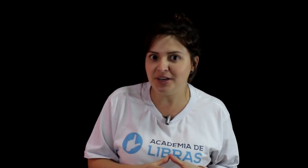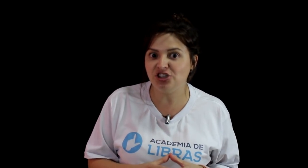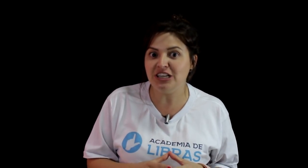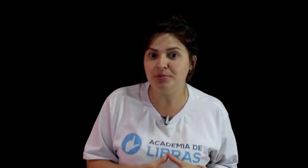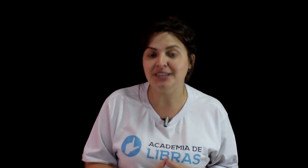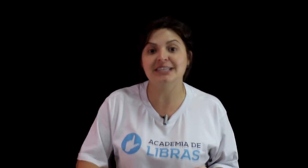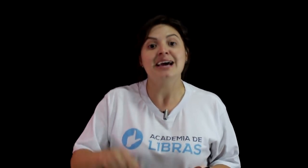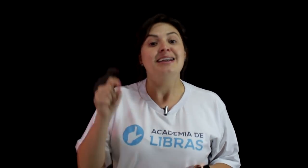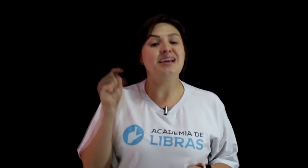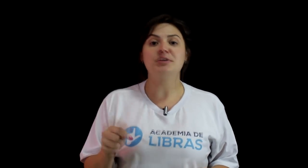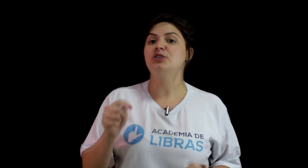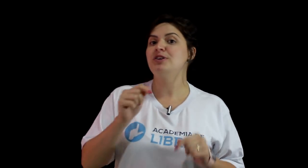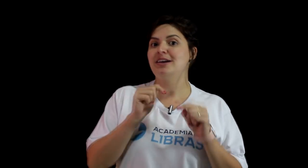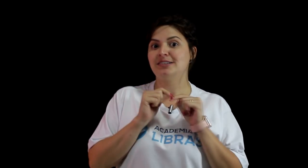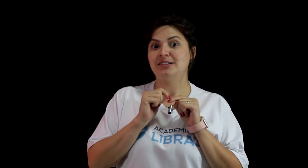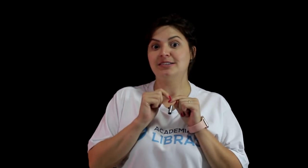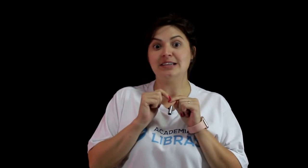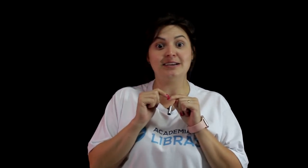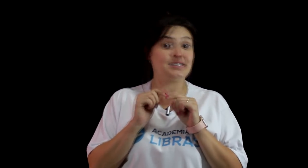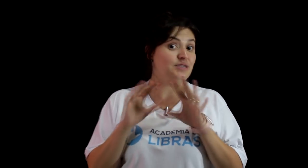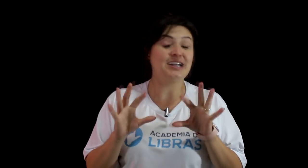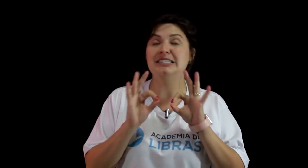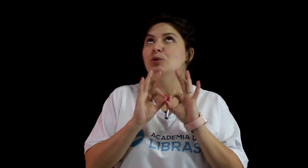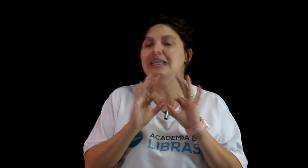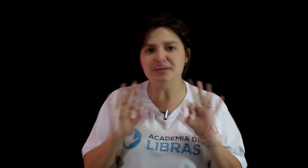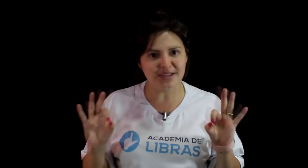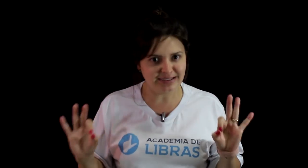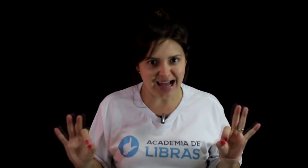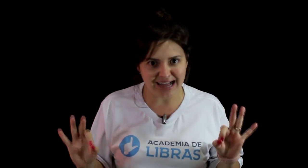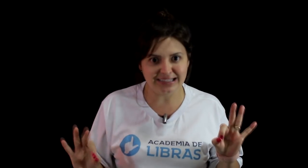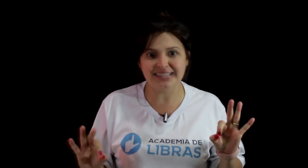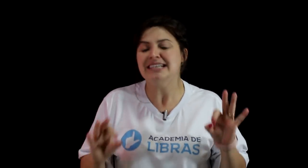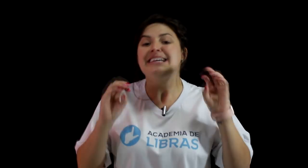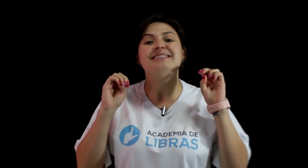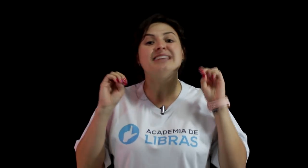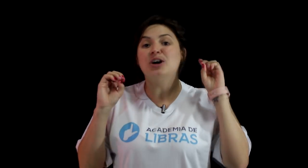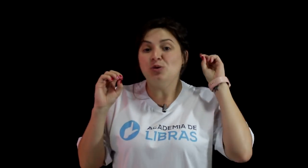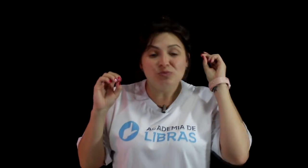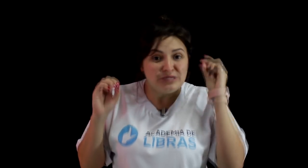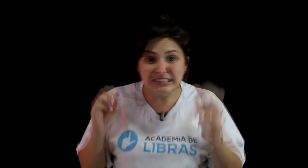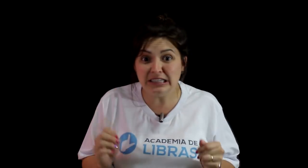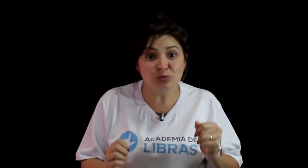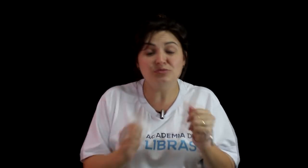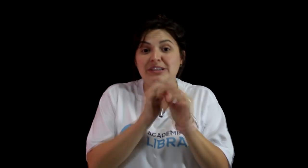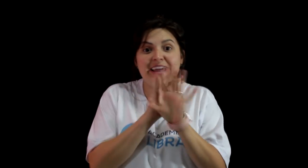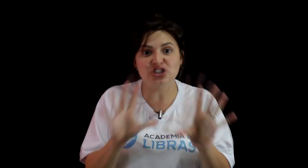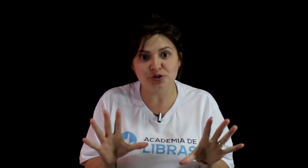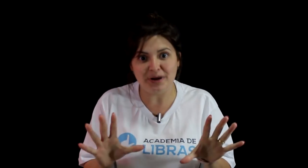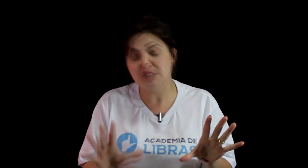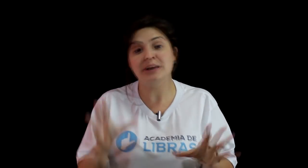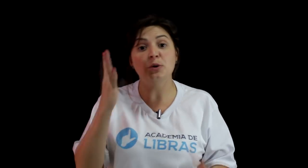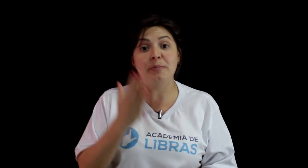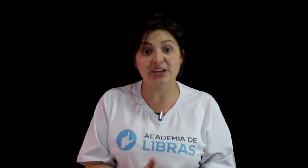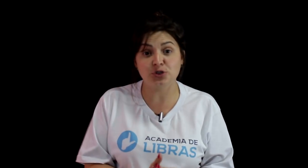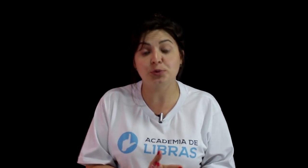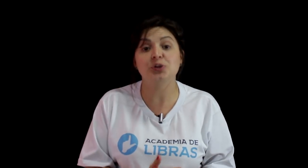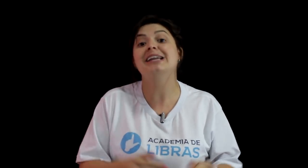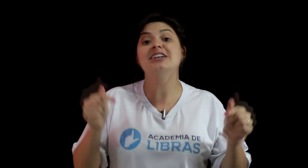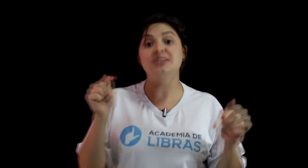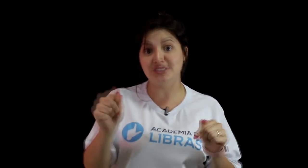de Libras. Lembrando que essas vagas são limitadas, então não deixe de participar, não perde essa oportunidade. Se você